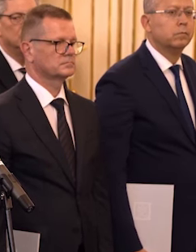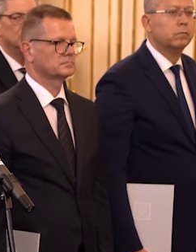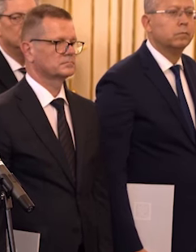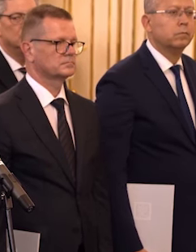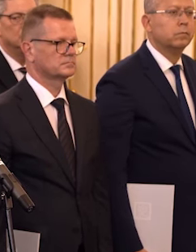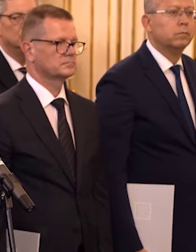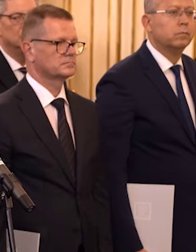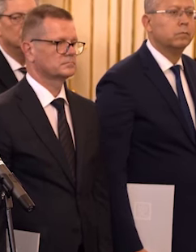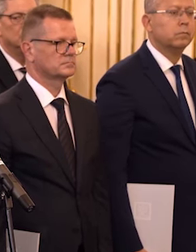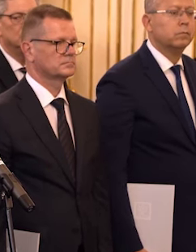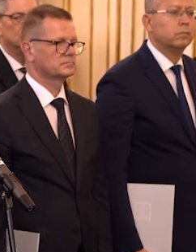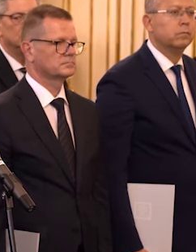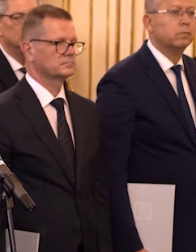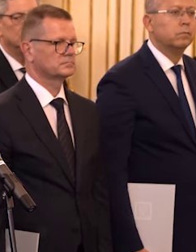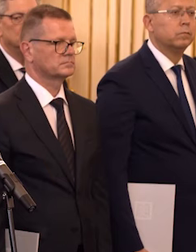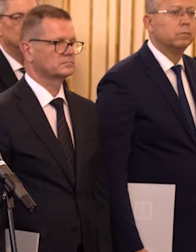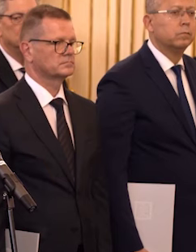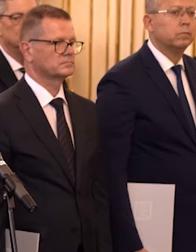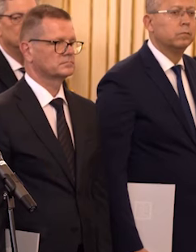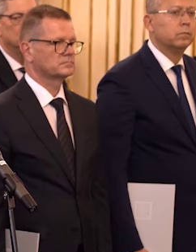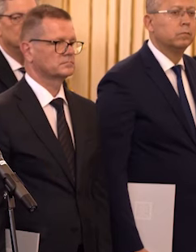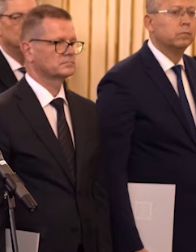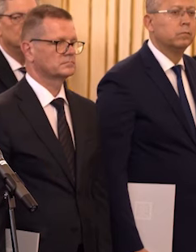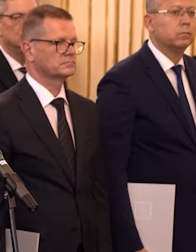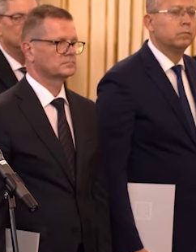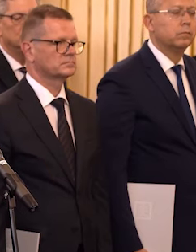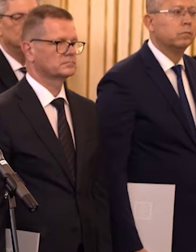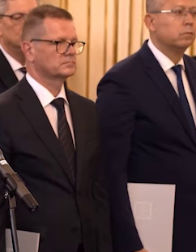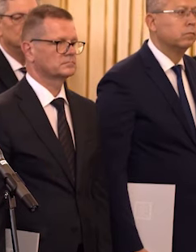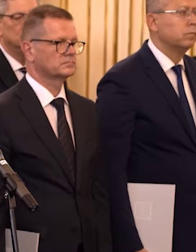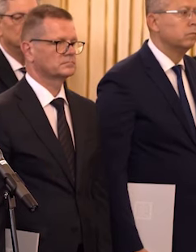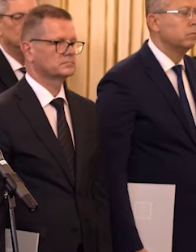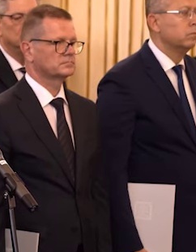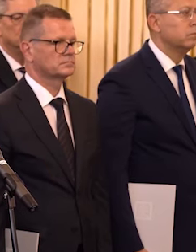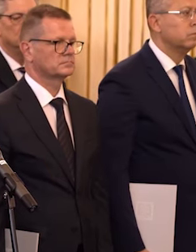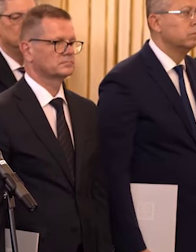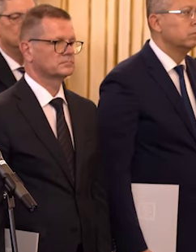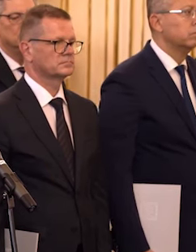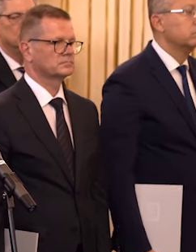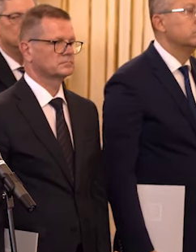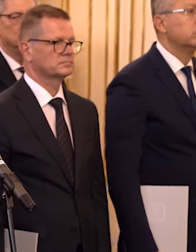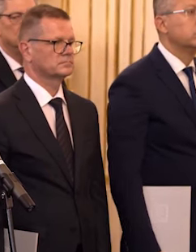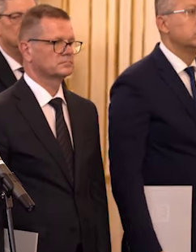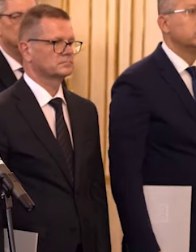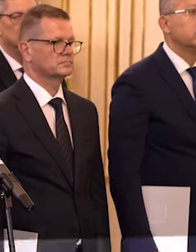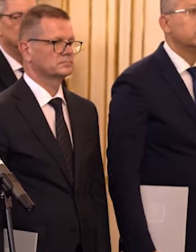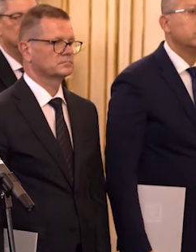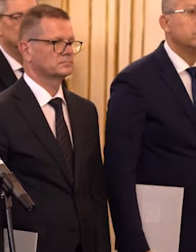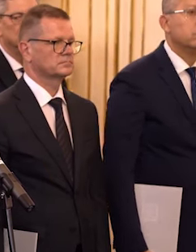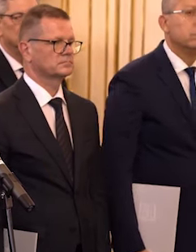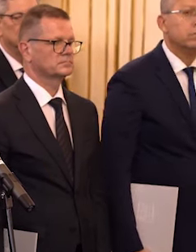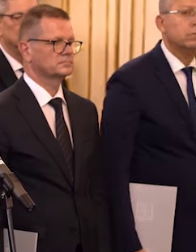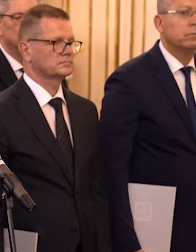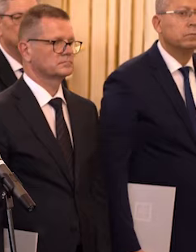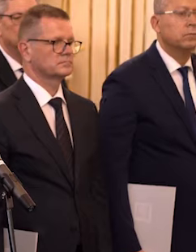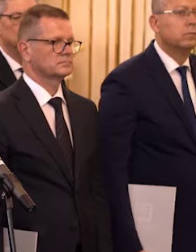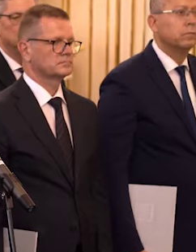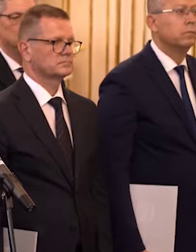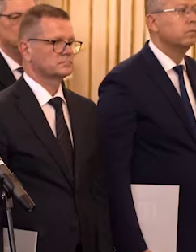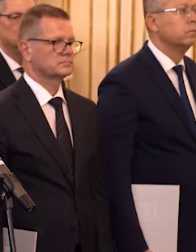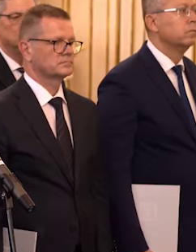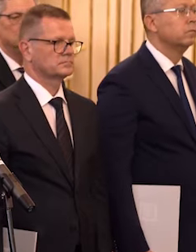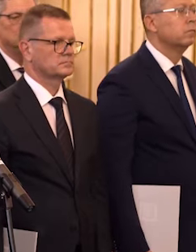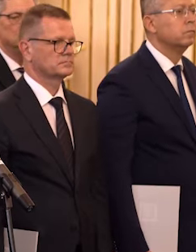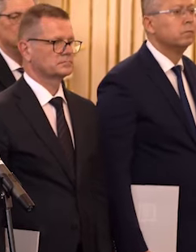k parlamente k starým časom, väčšina, absolútna väčšina Národnej rady dala najavo, že si želá iné časy. A ja